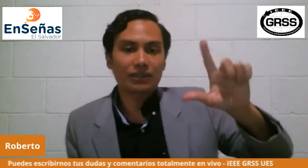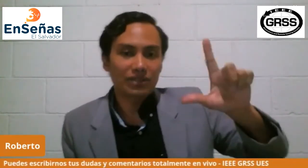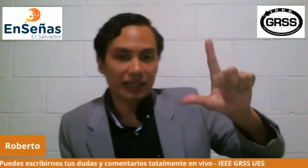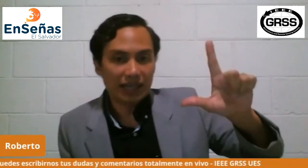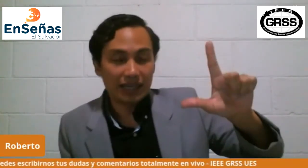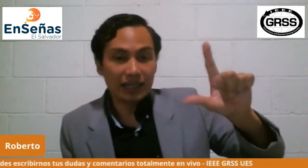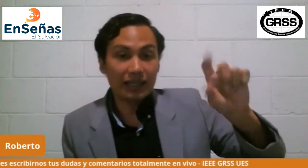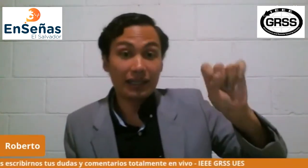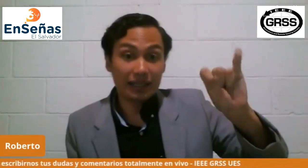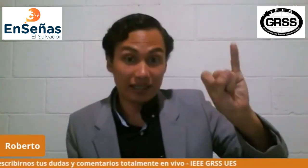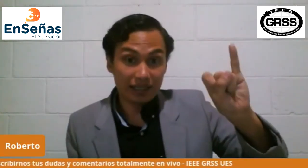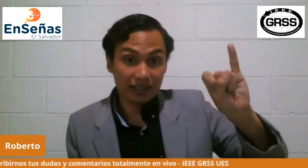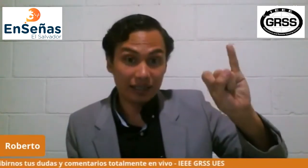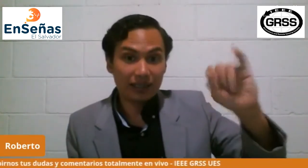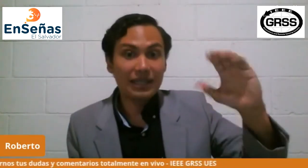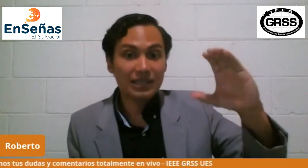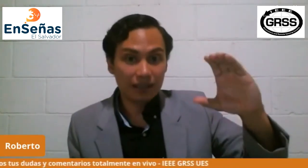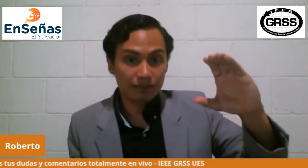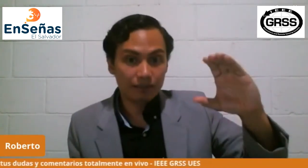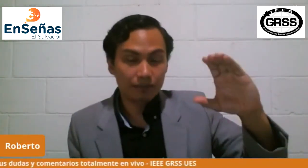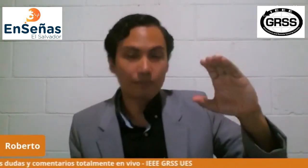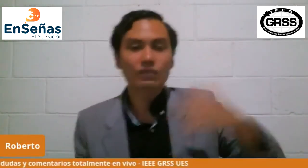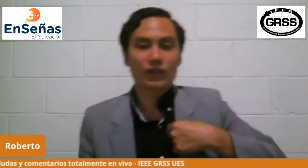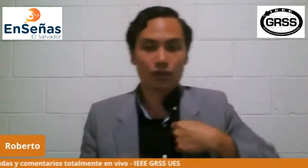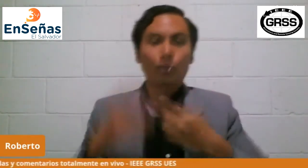licenciatura, entonces la L, la I y la C.